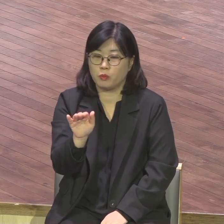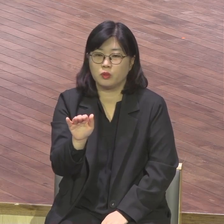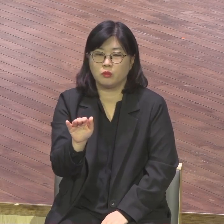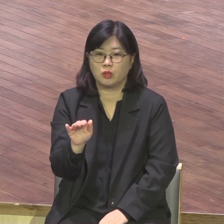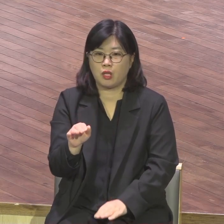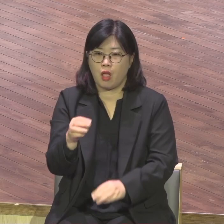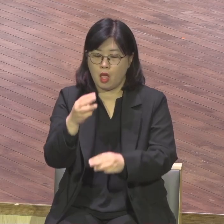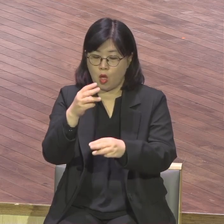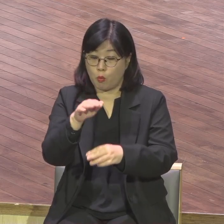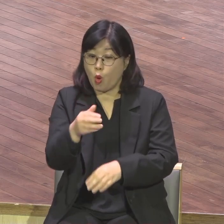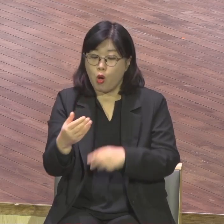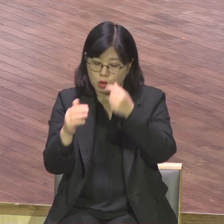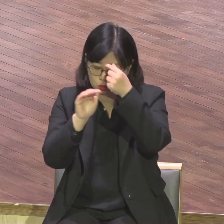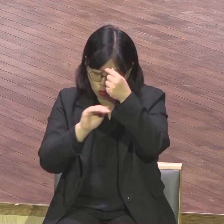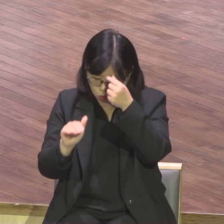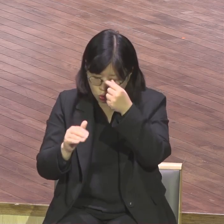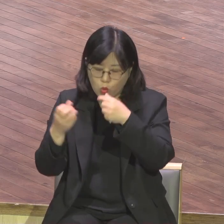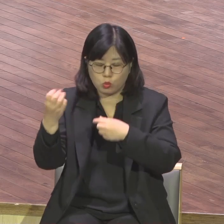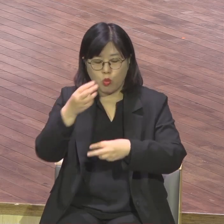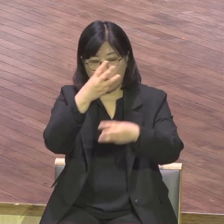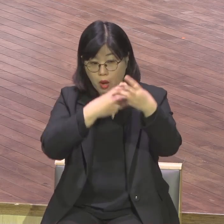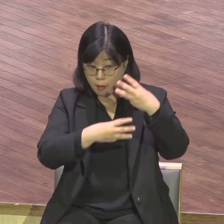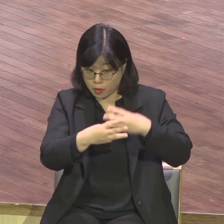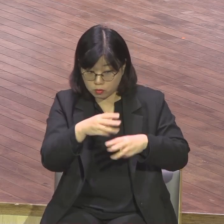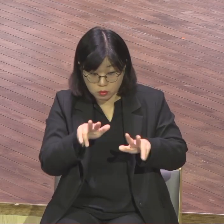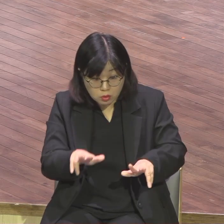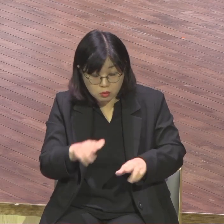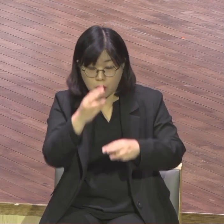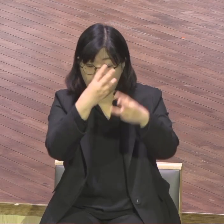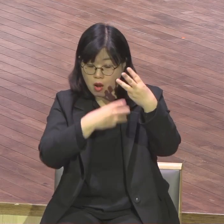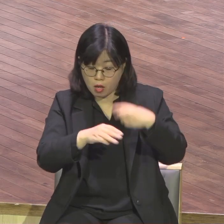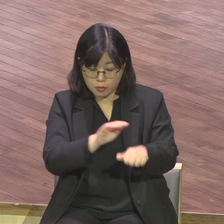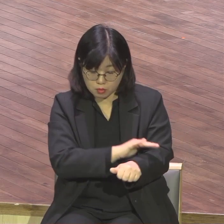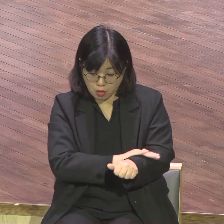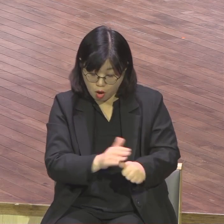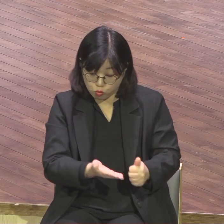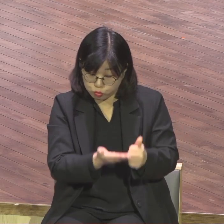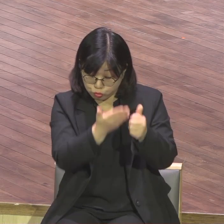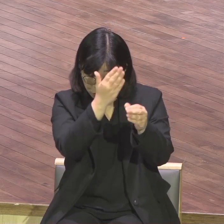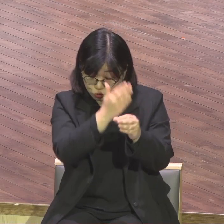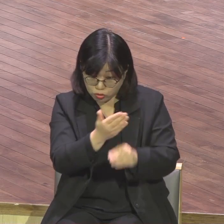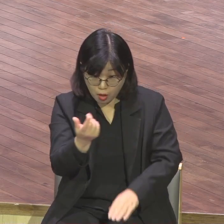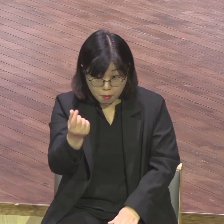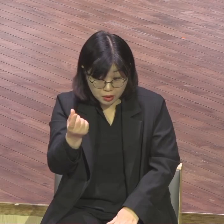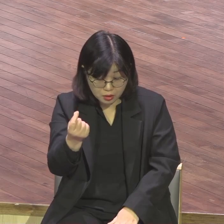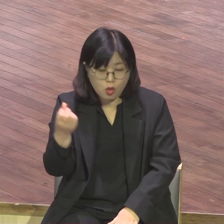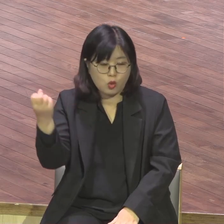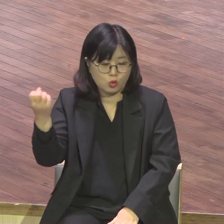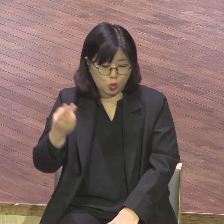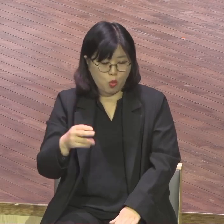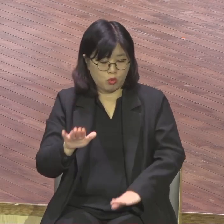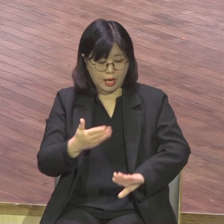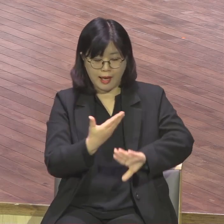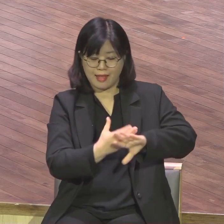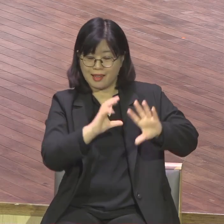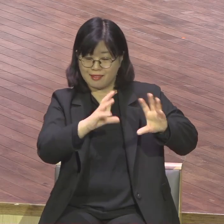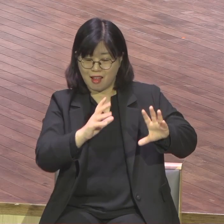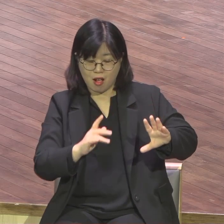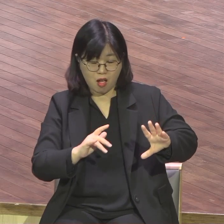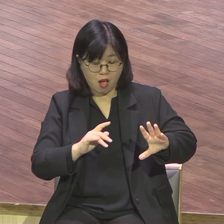우리 렘넌트들 4세대 선교사로 양육하는 것도 중요하고 현지인 목회자 가운데